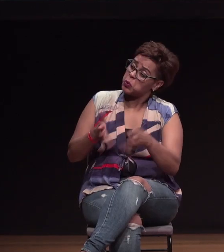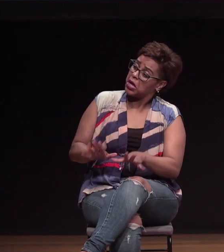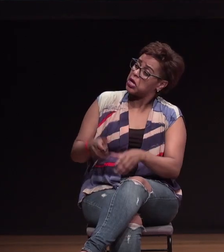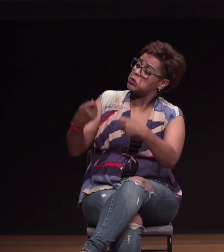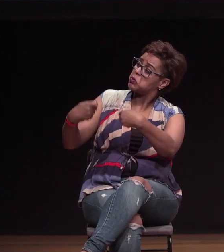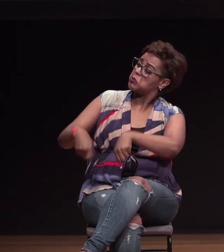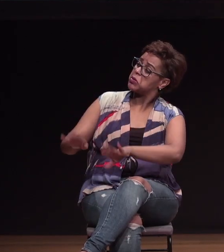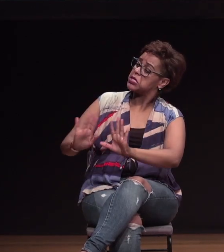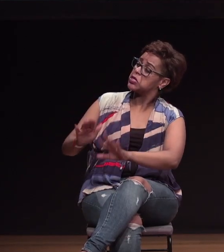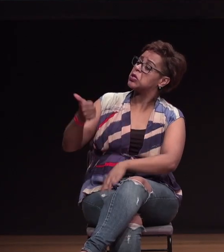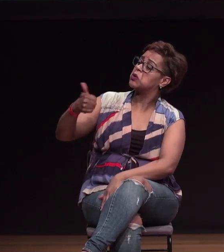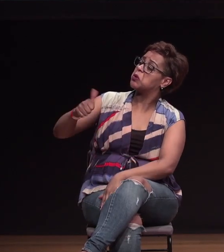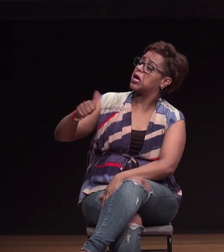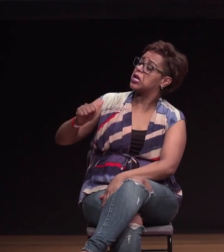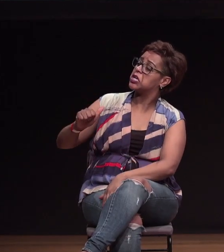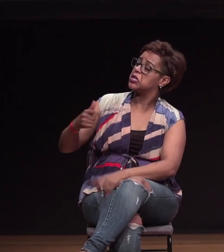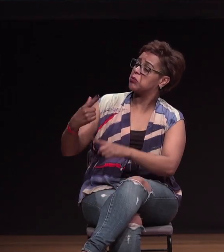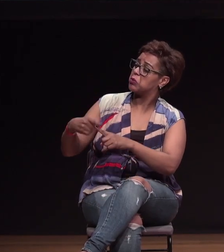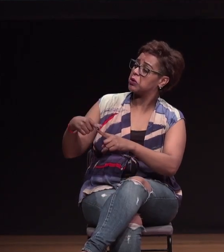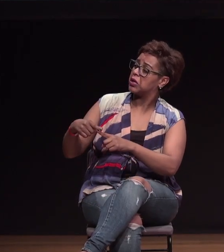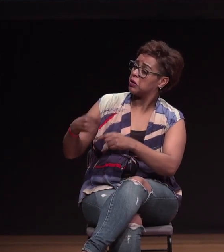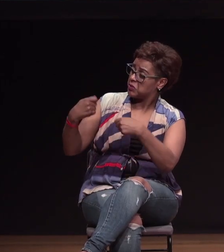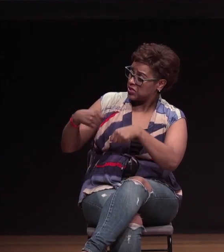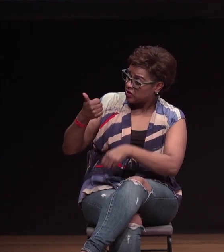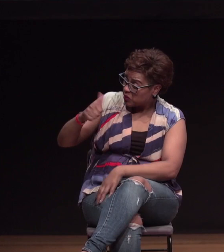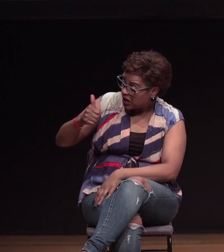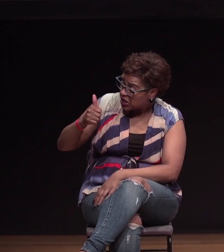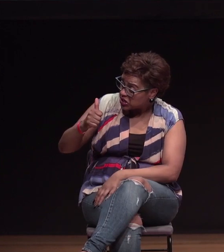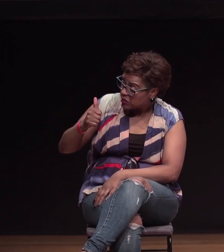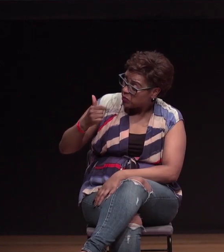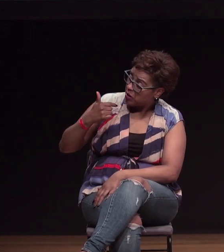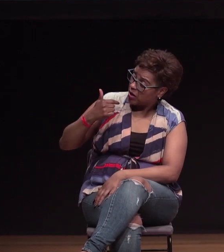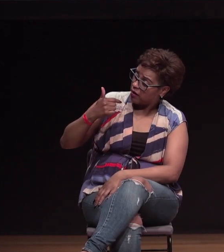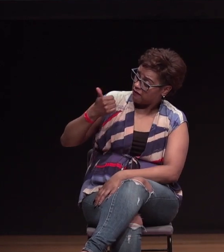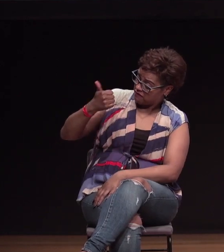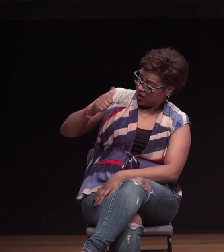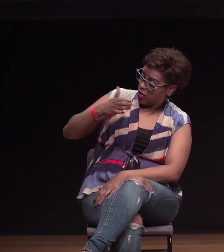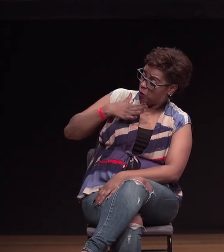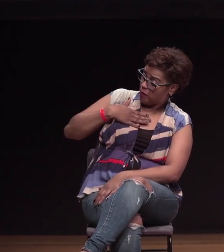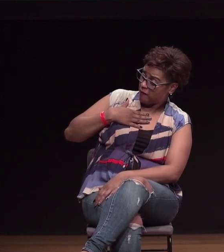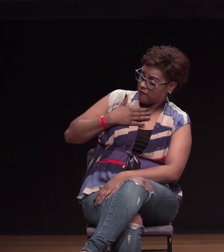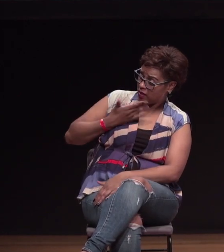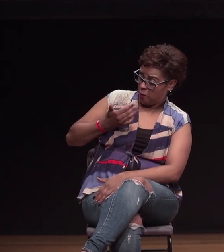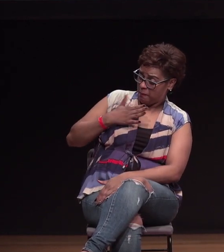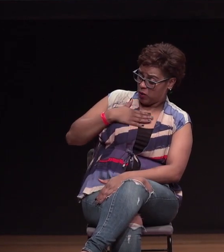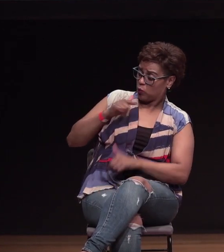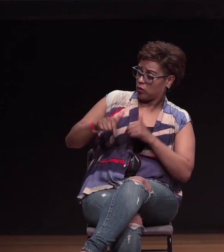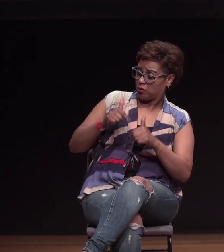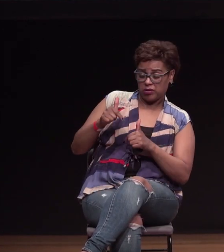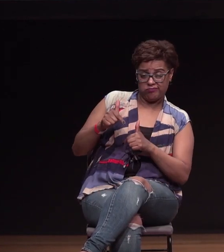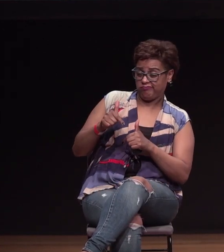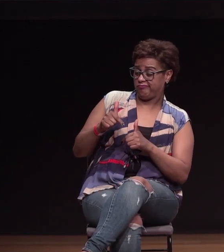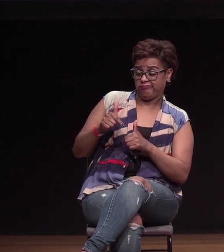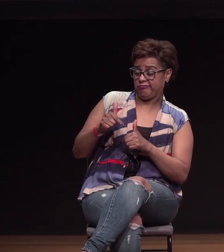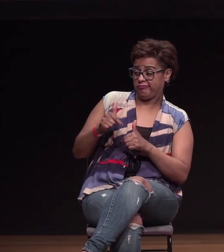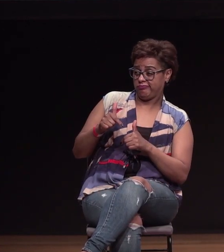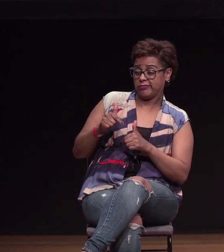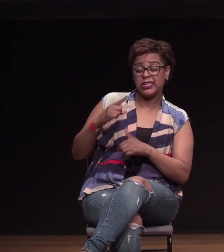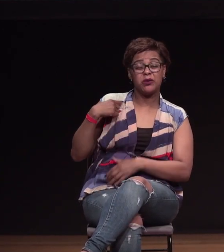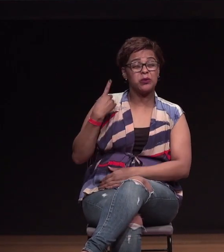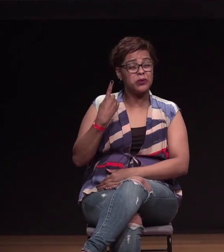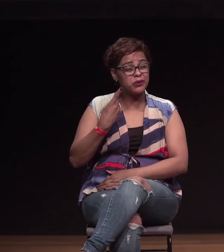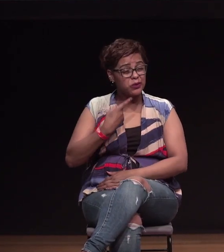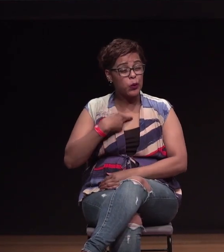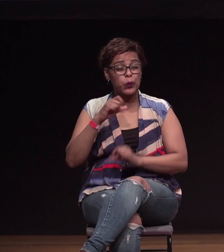precisavam da legitimação, da validação da crítica para ir adiante. E a gente acabou ficando com